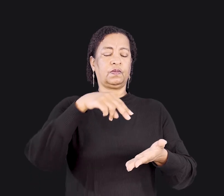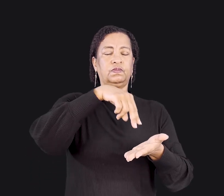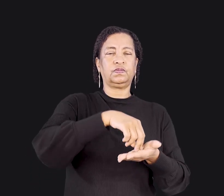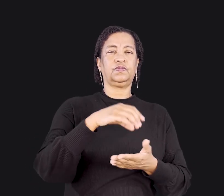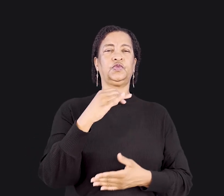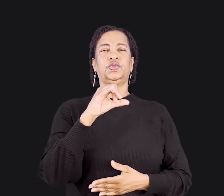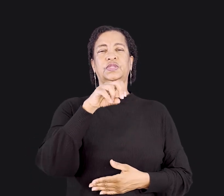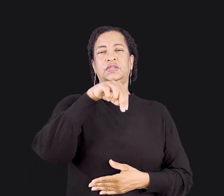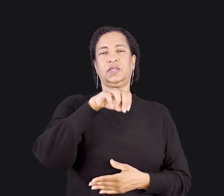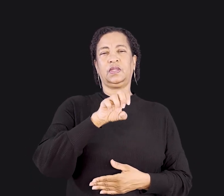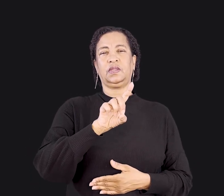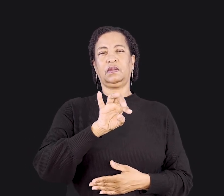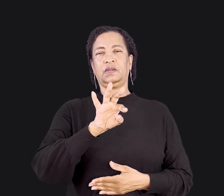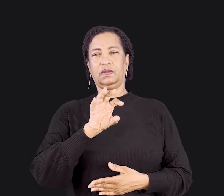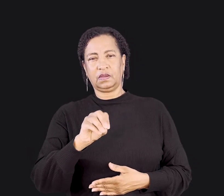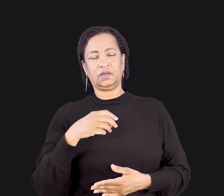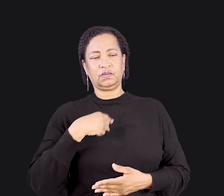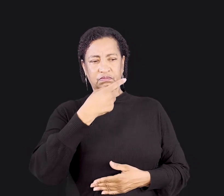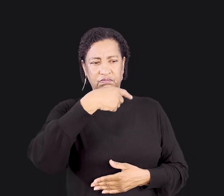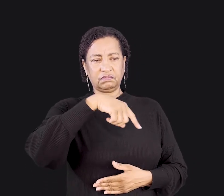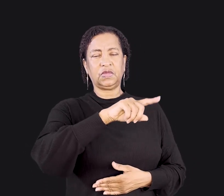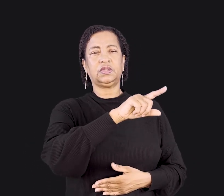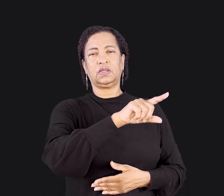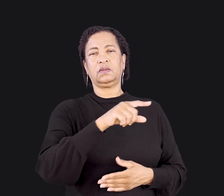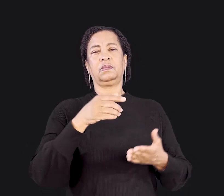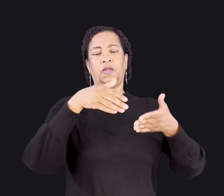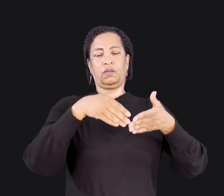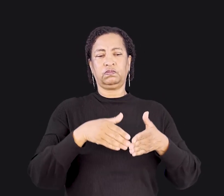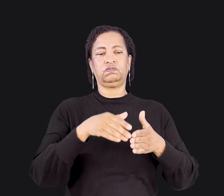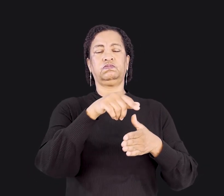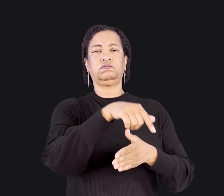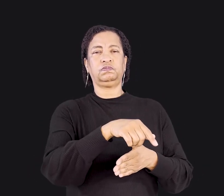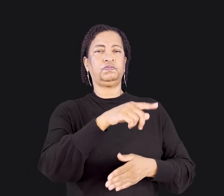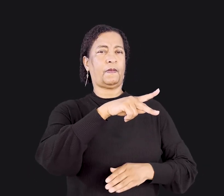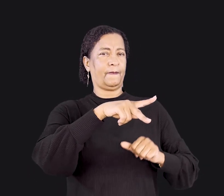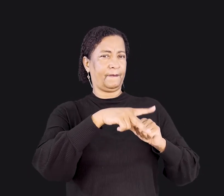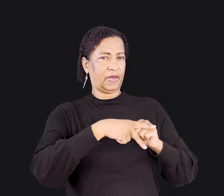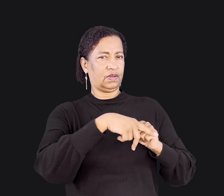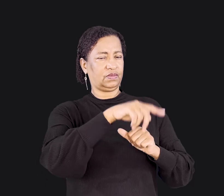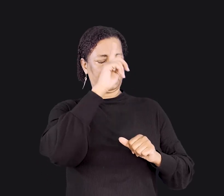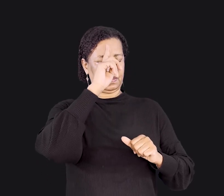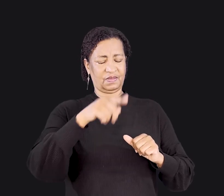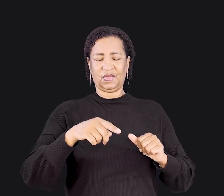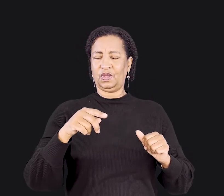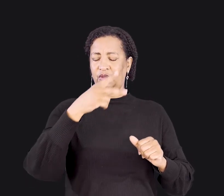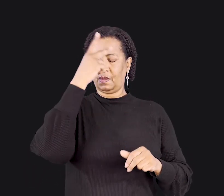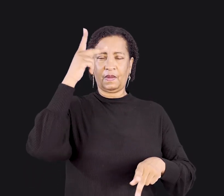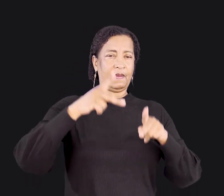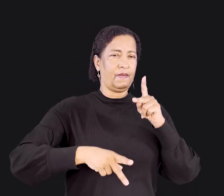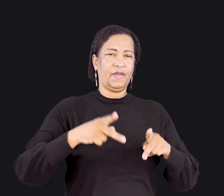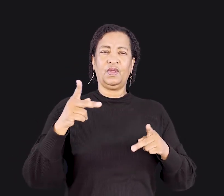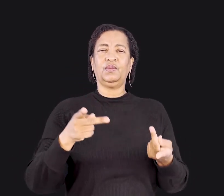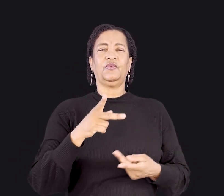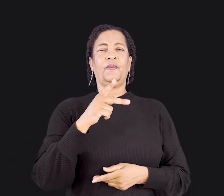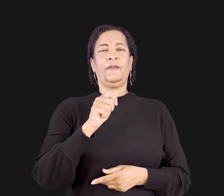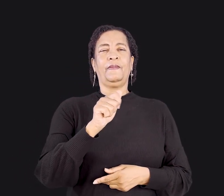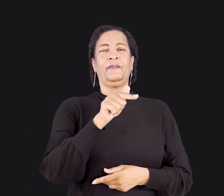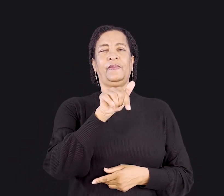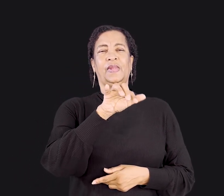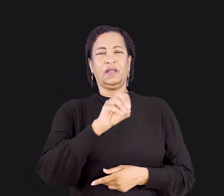Eu teria mandado para os judeus e Pedro, aquele pescador analfabeto, teria enviado para os povos gentios e pagãos. Eu teria dito a Pedro,